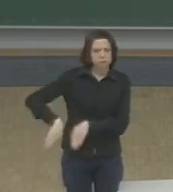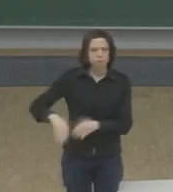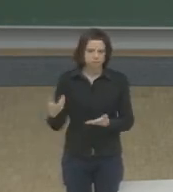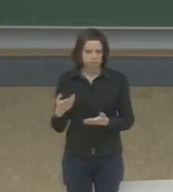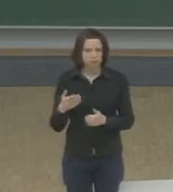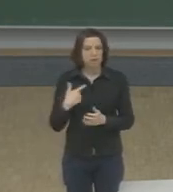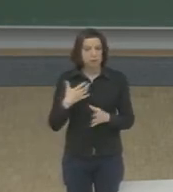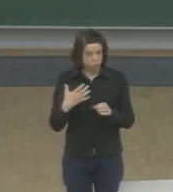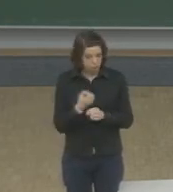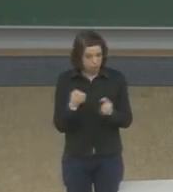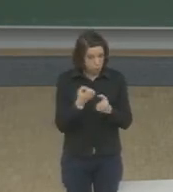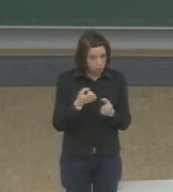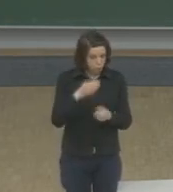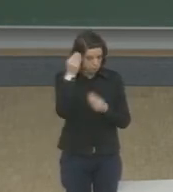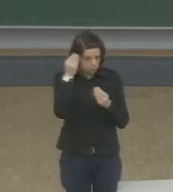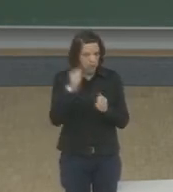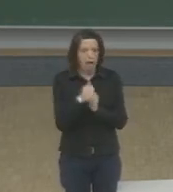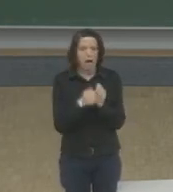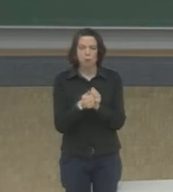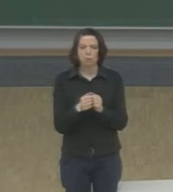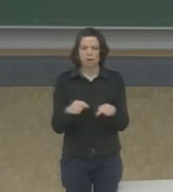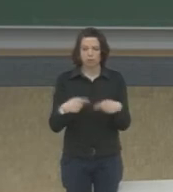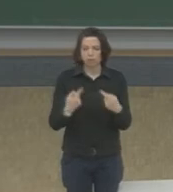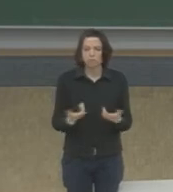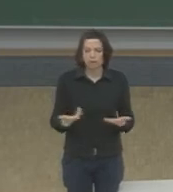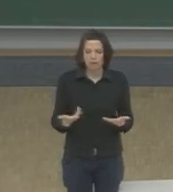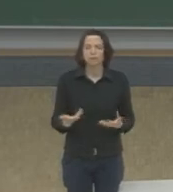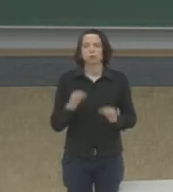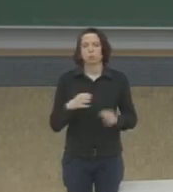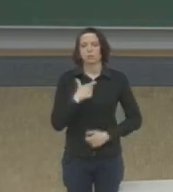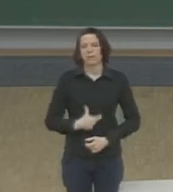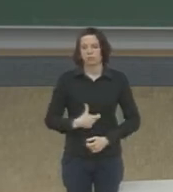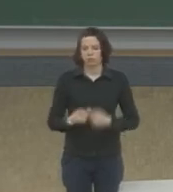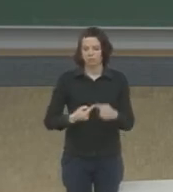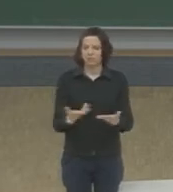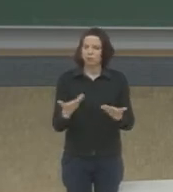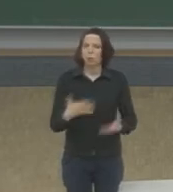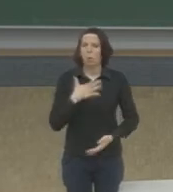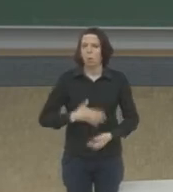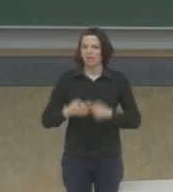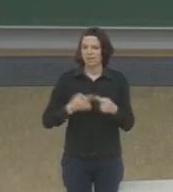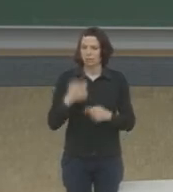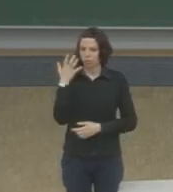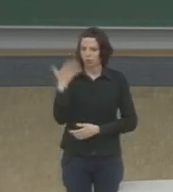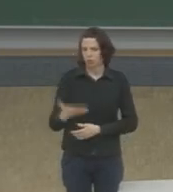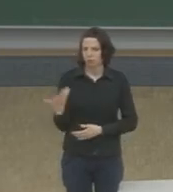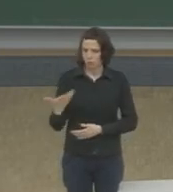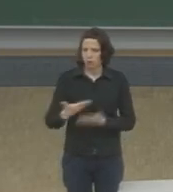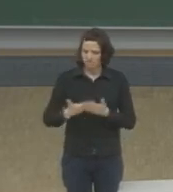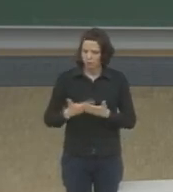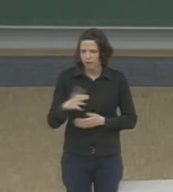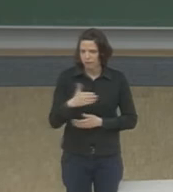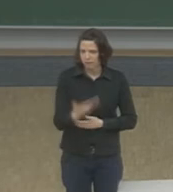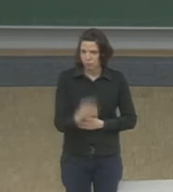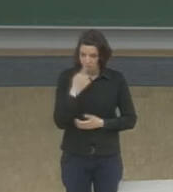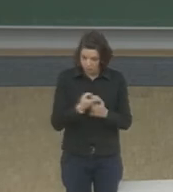gute Menschen werden, also das sogenannte Humanisierungsversprechen, wurde erheblich erschüttert. Nämlich durch